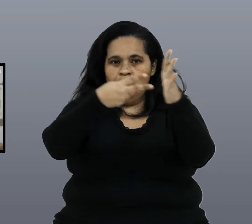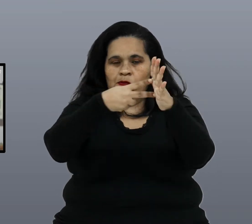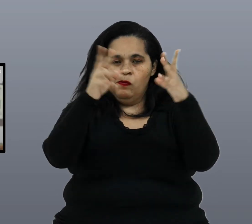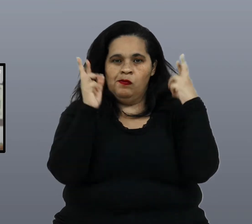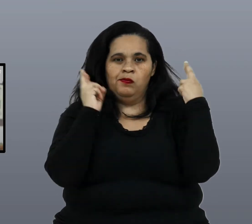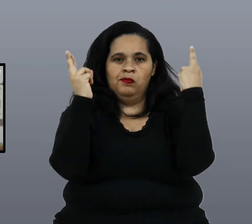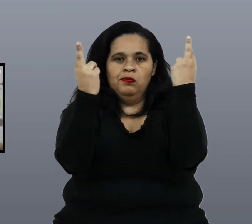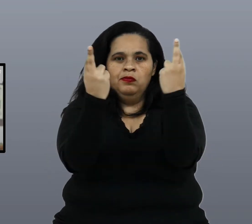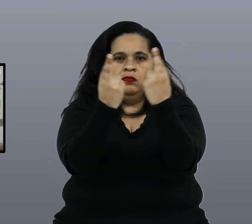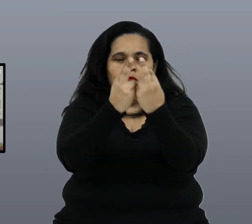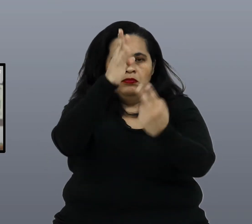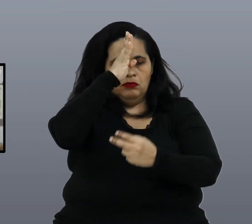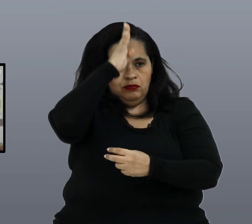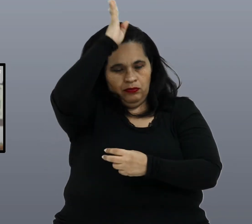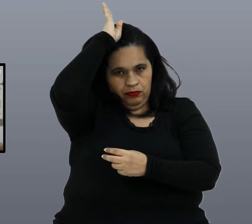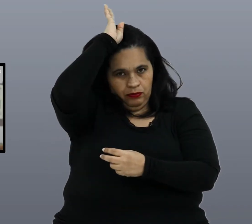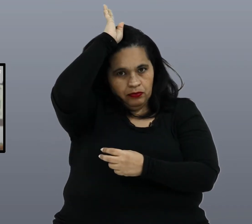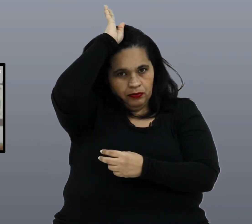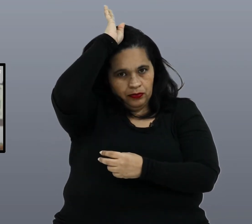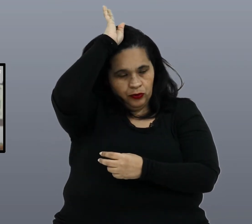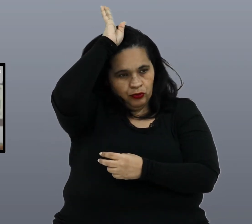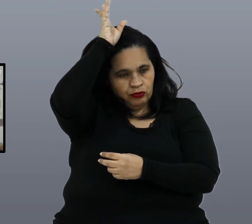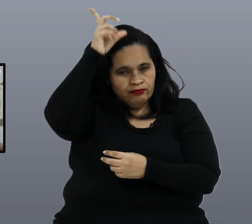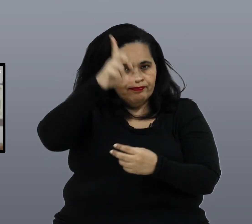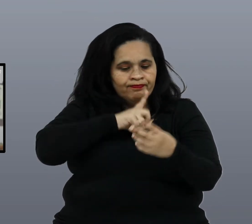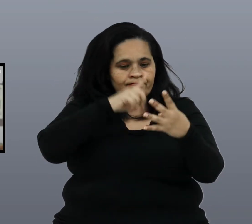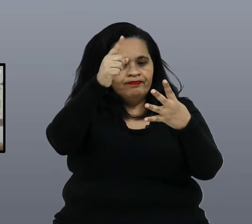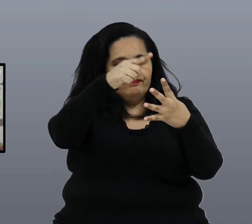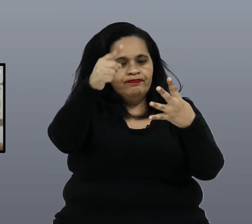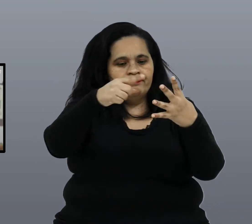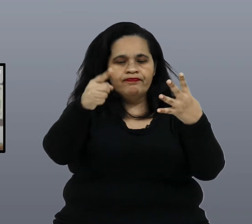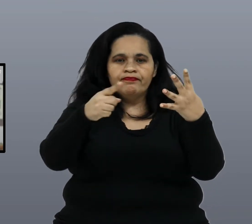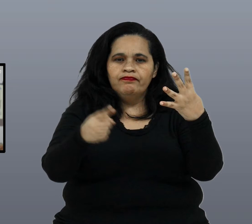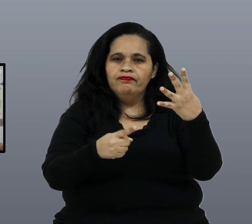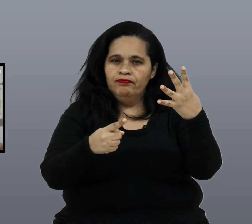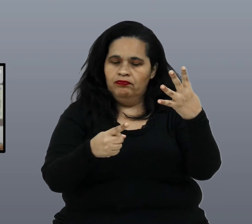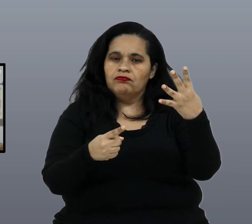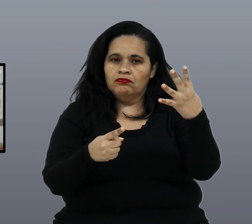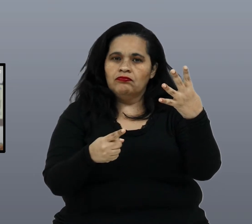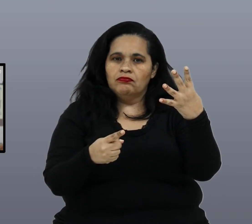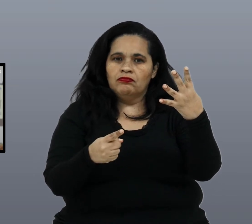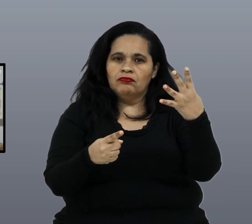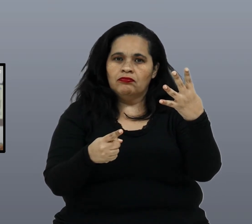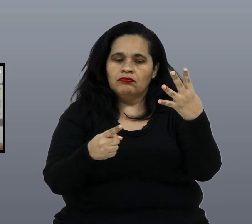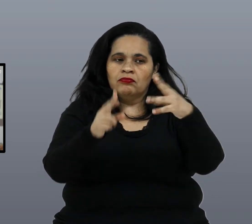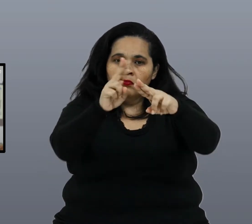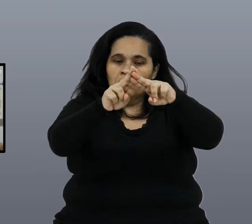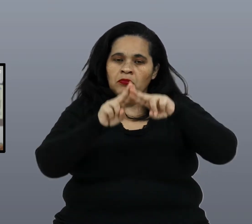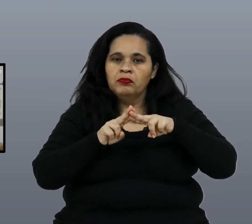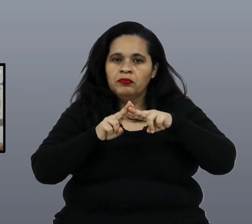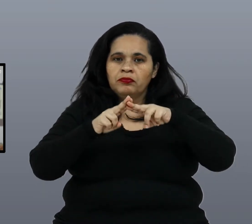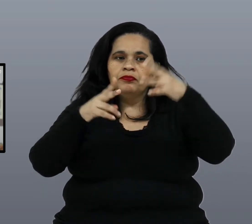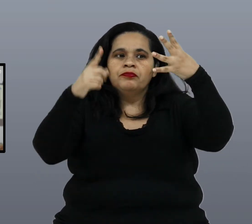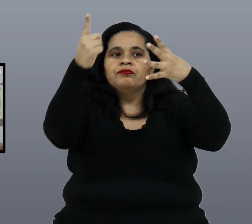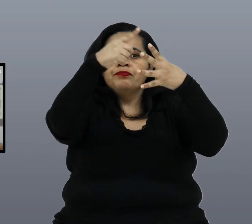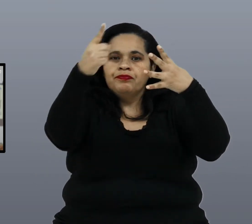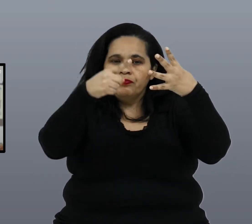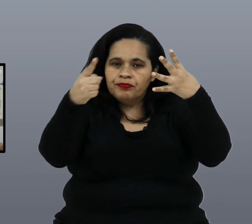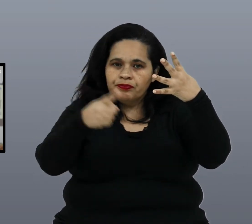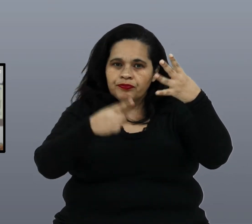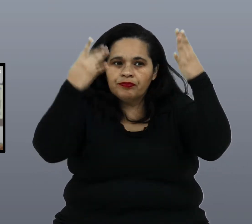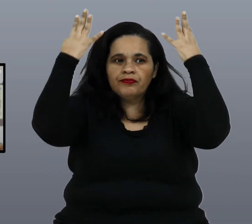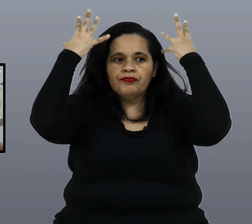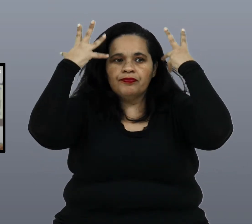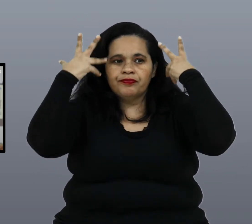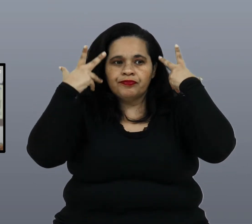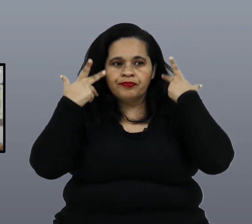E aqui lá eram 4 partes a estátua, aqui são 4 animais. Mas é o